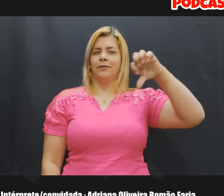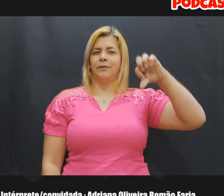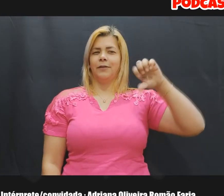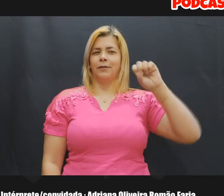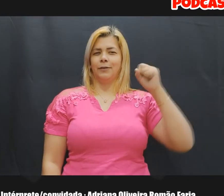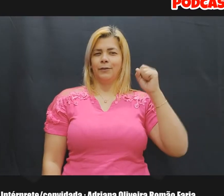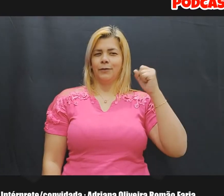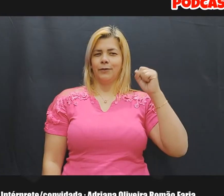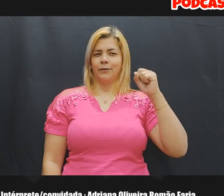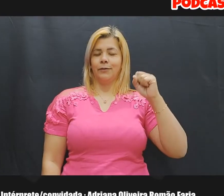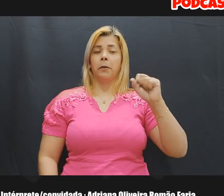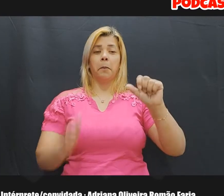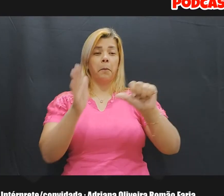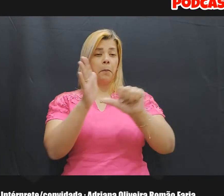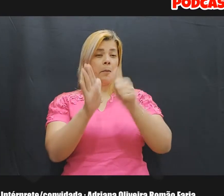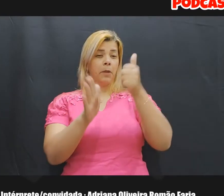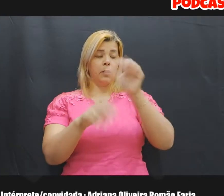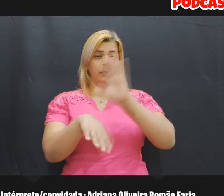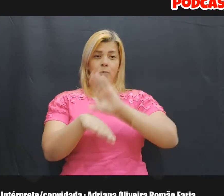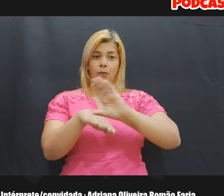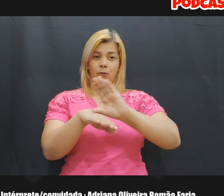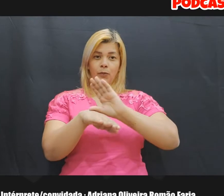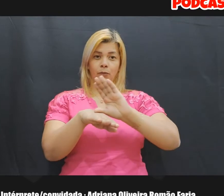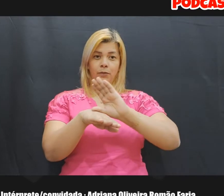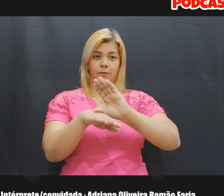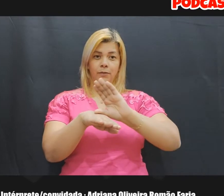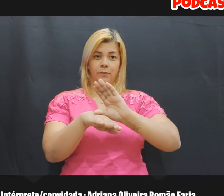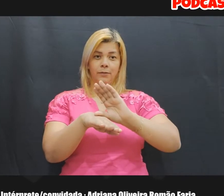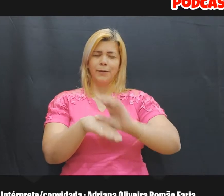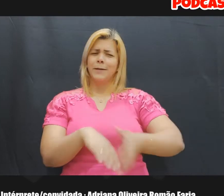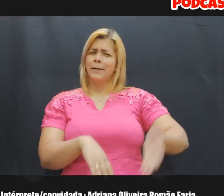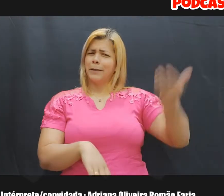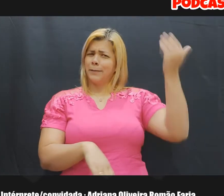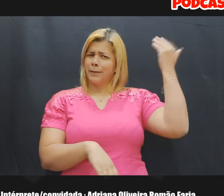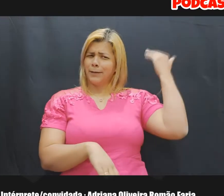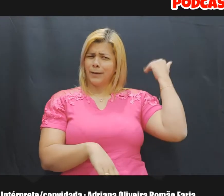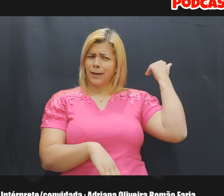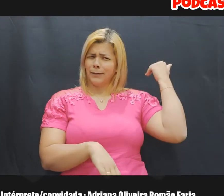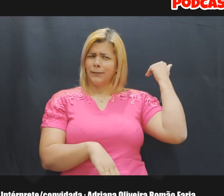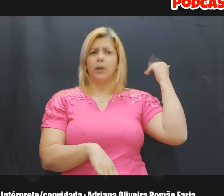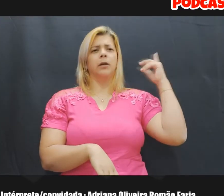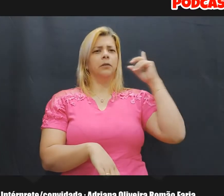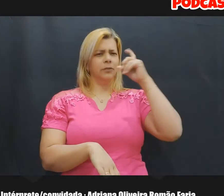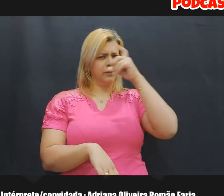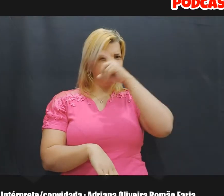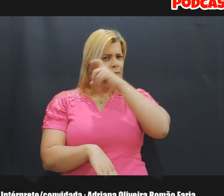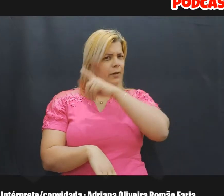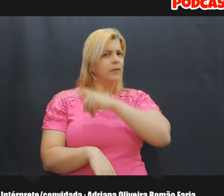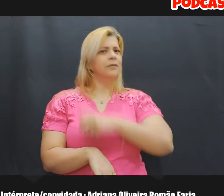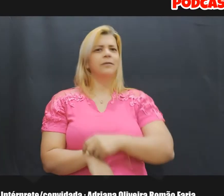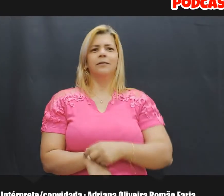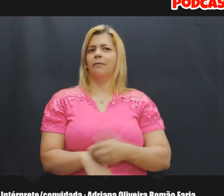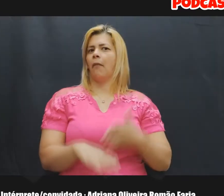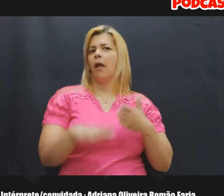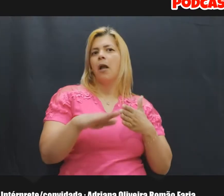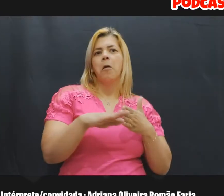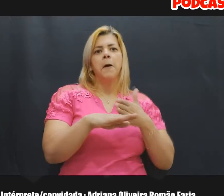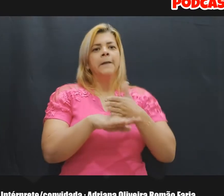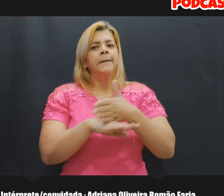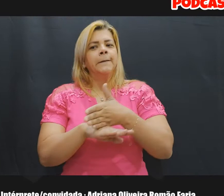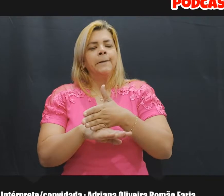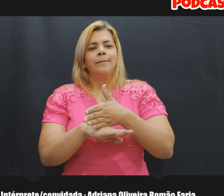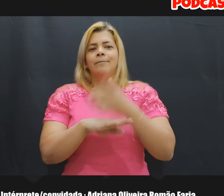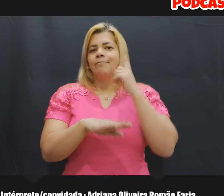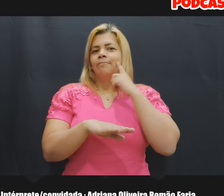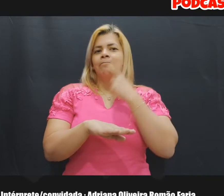1998. Foi o meu primeiro curso. E naquele tempo não havia acesso nenhum. Era